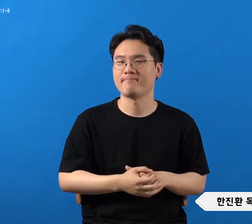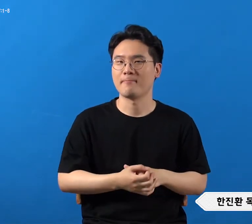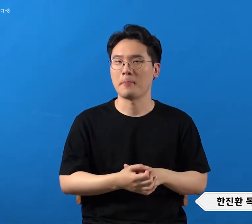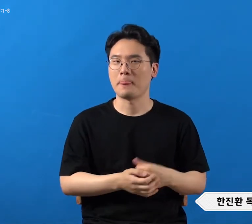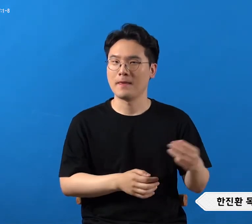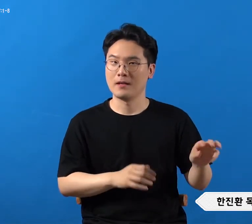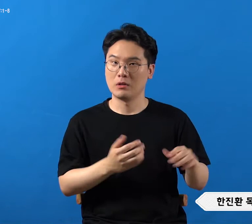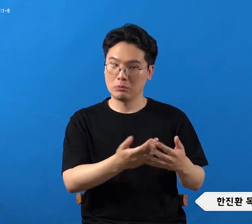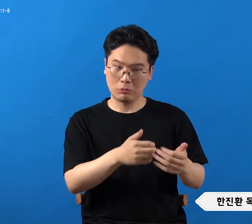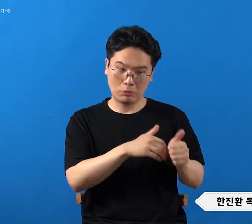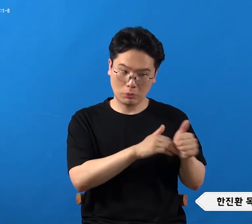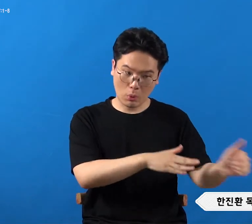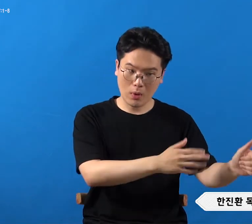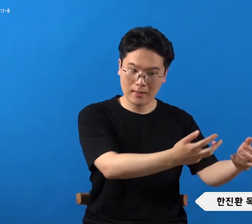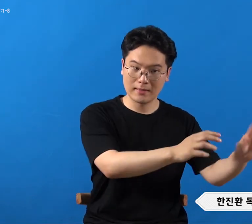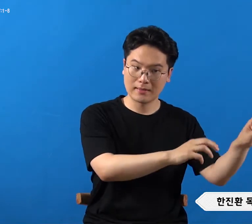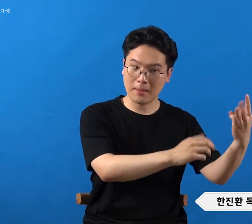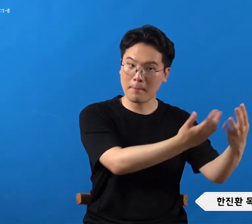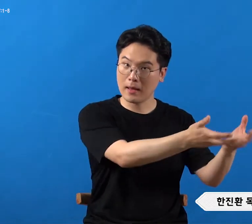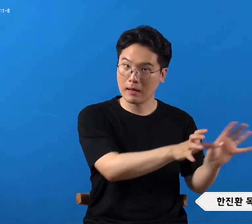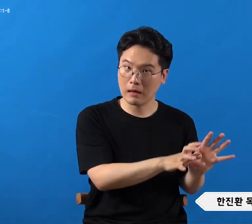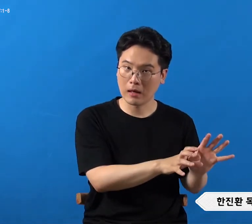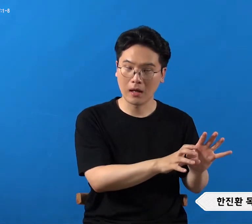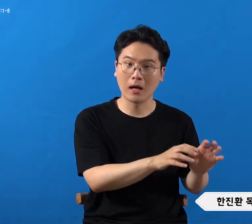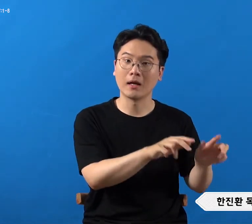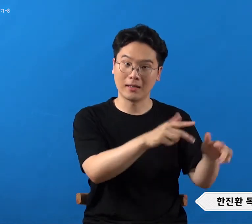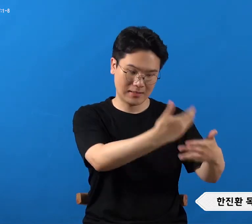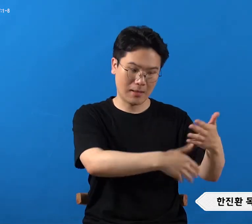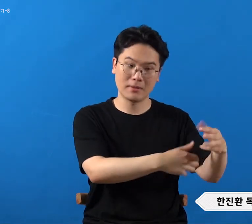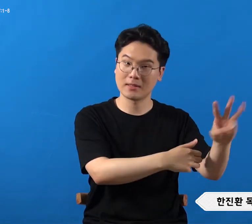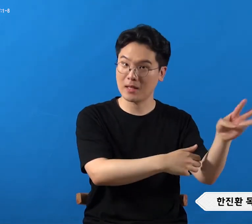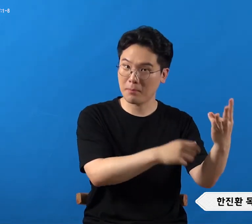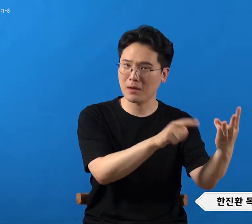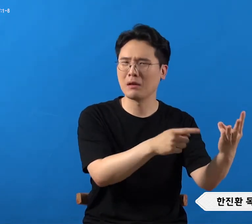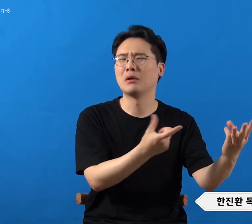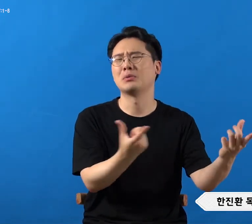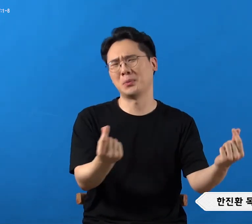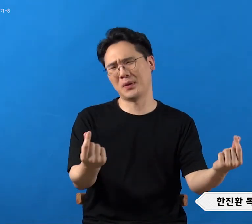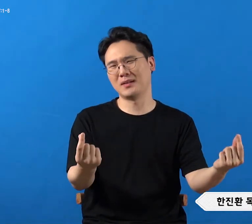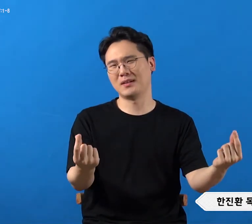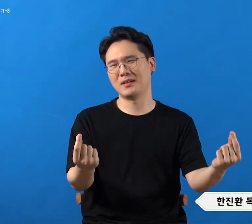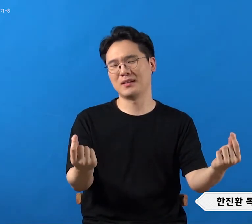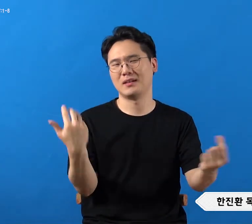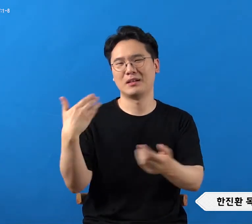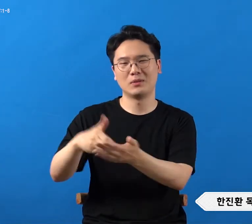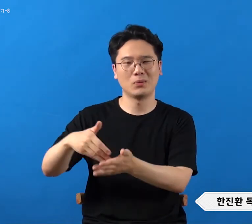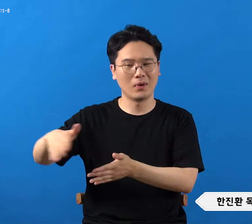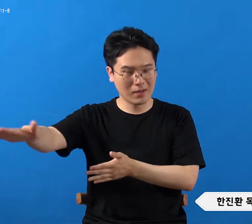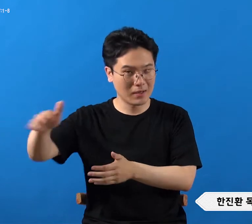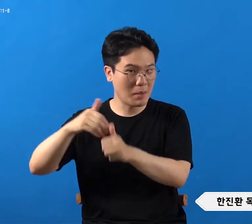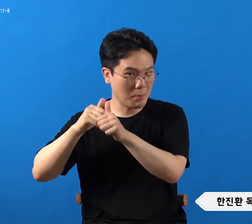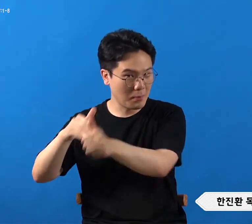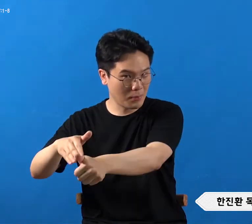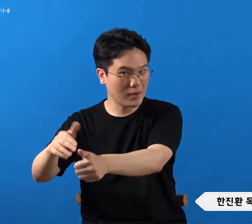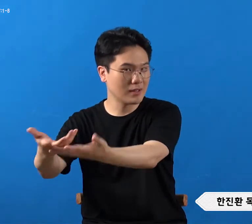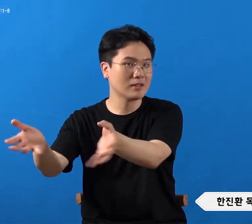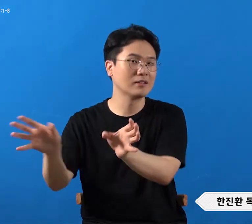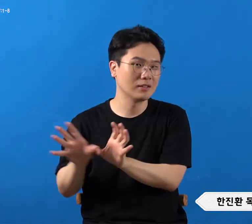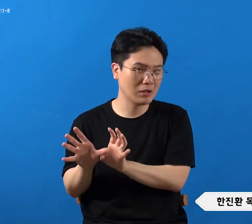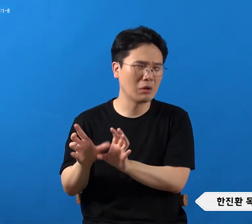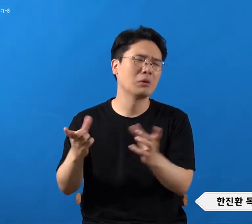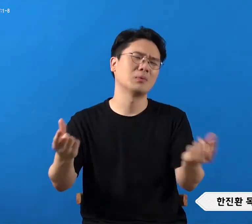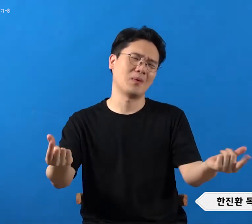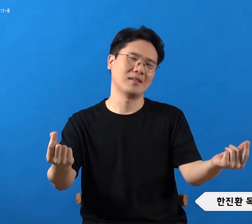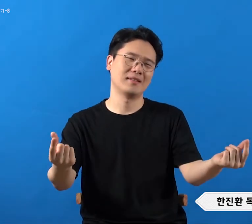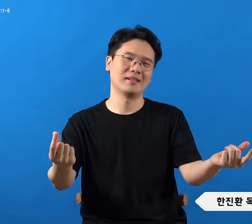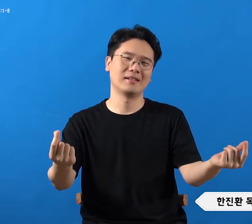9,700과 마찬가지로 오합지졸인 것은 마찬가지였습니다. 하나님이 숫자를 줄이라 해서 줄이다 보니까